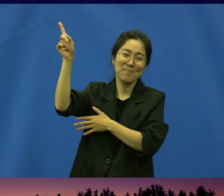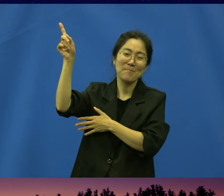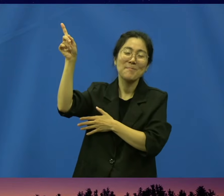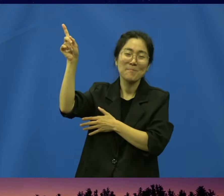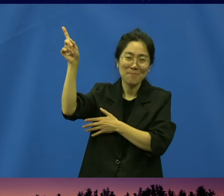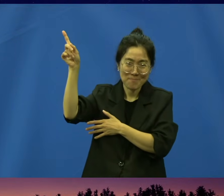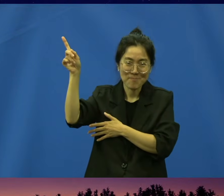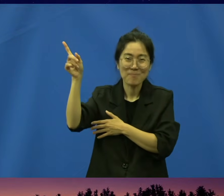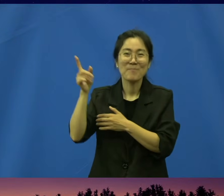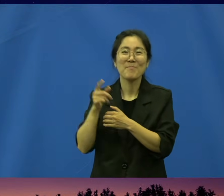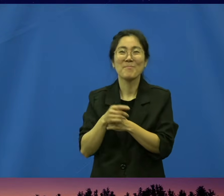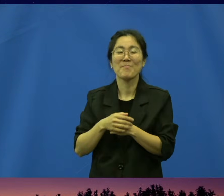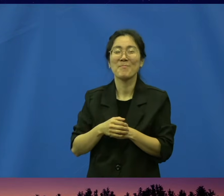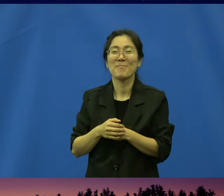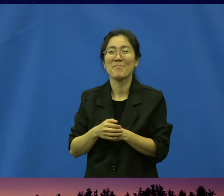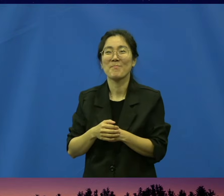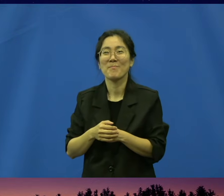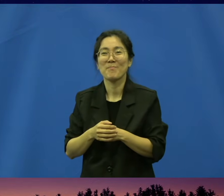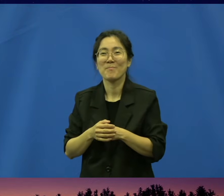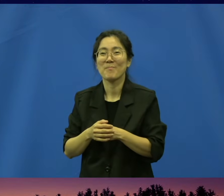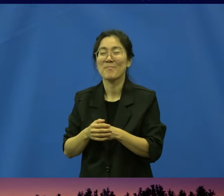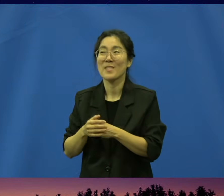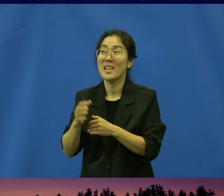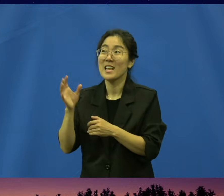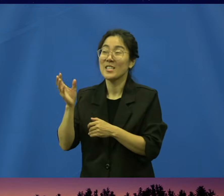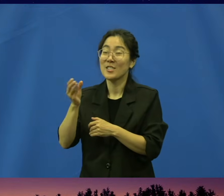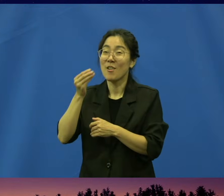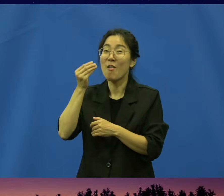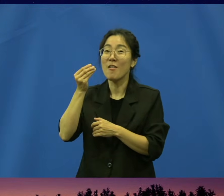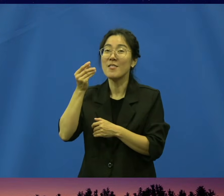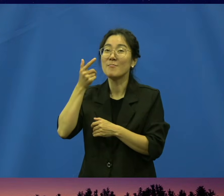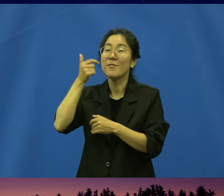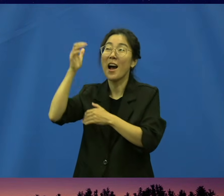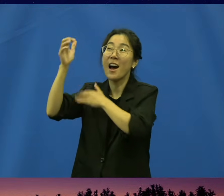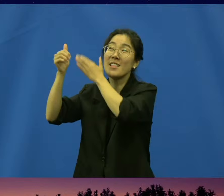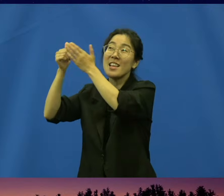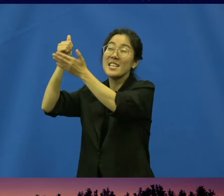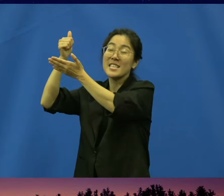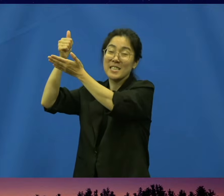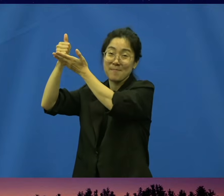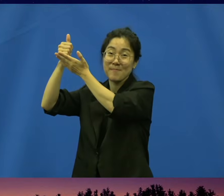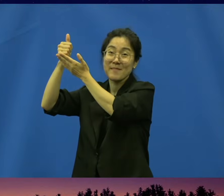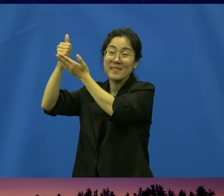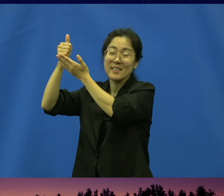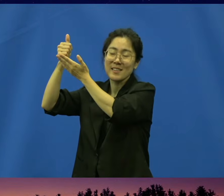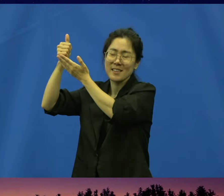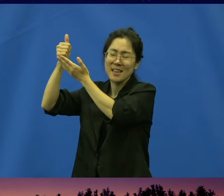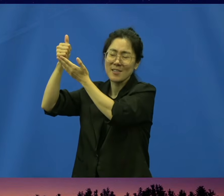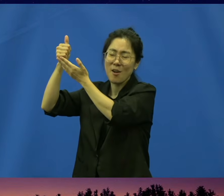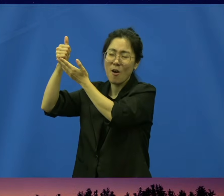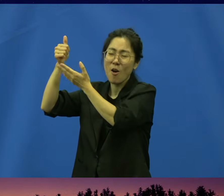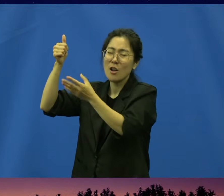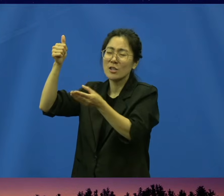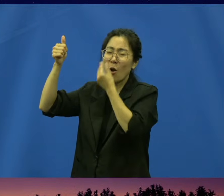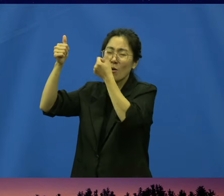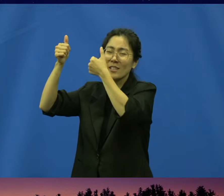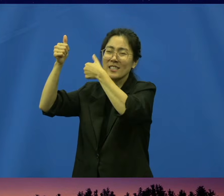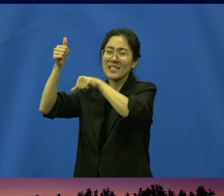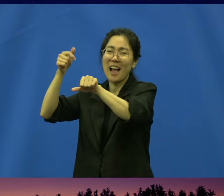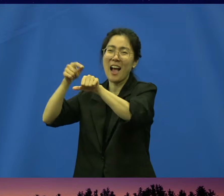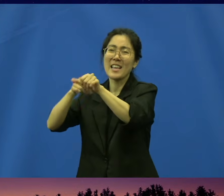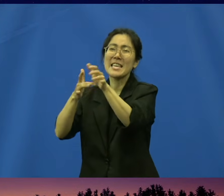모아서 오케이, 성자 하나님이 육신이 되어 이 땅에 오셔서 하나님의 성품과 인간을